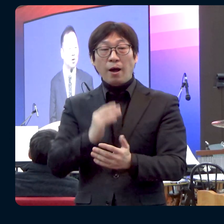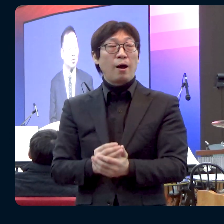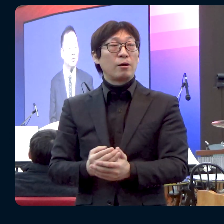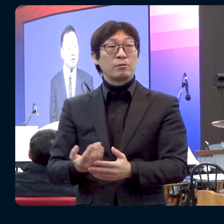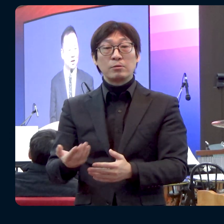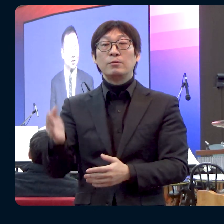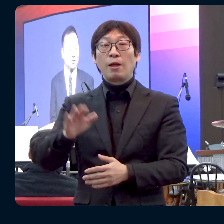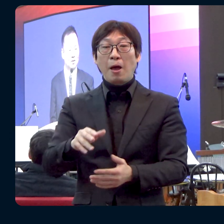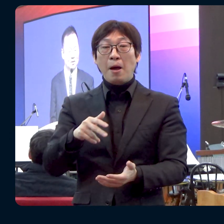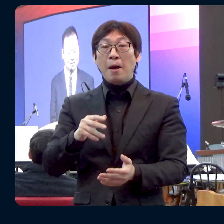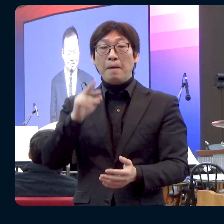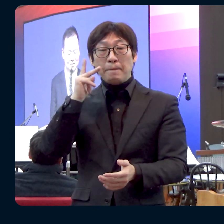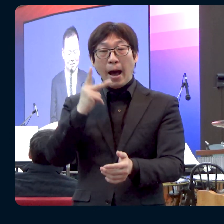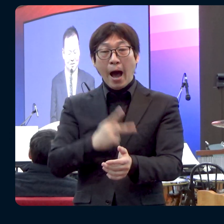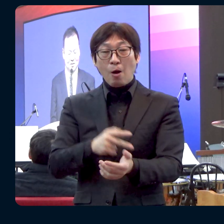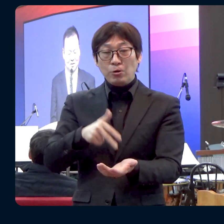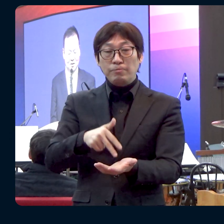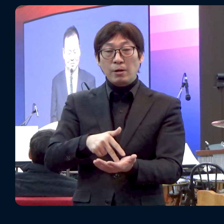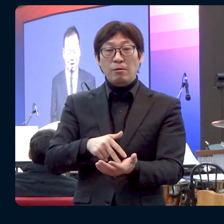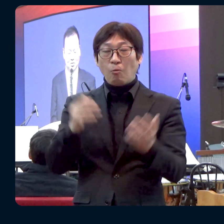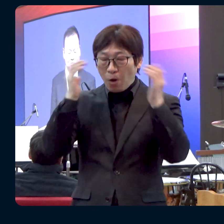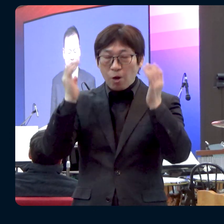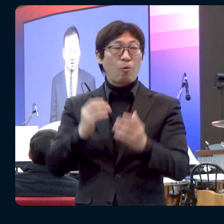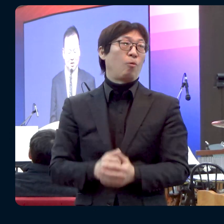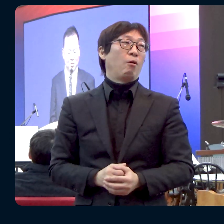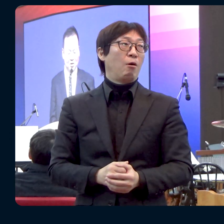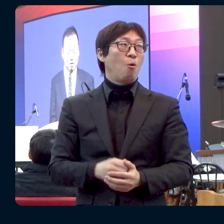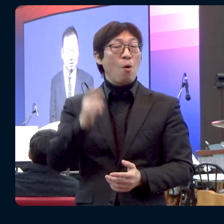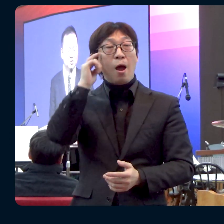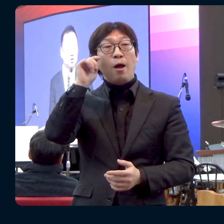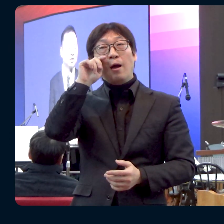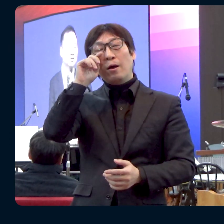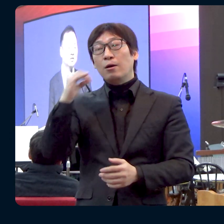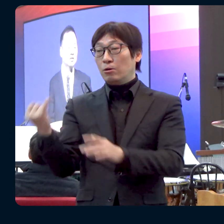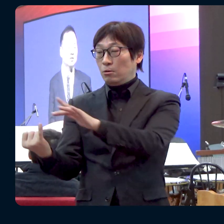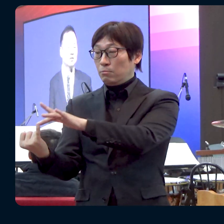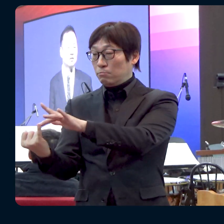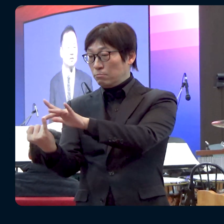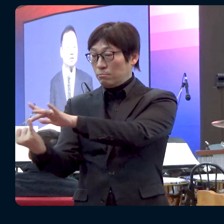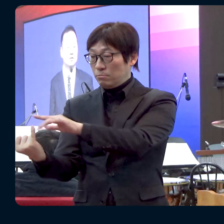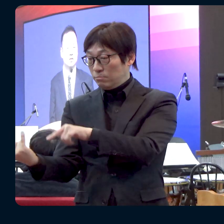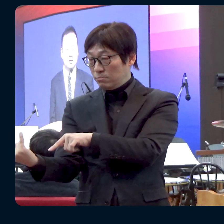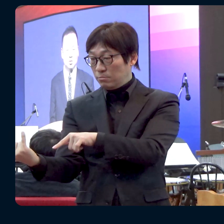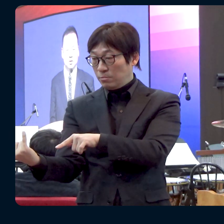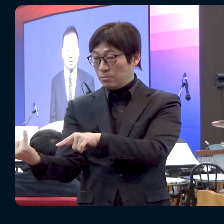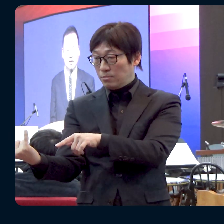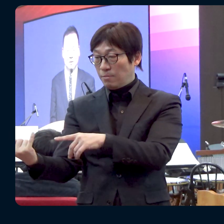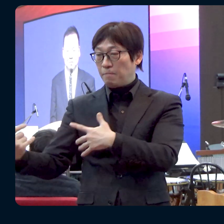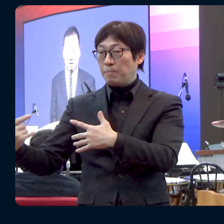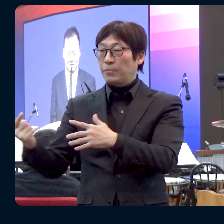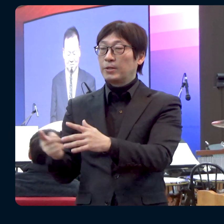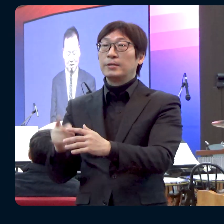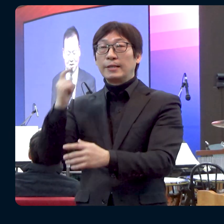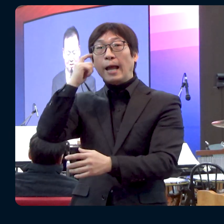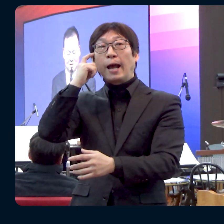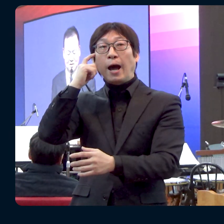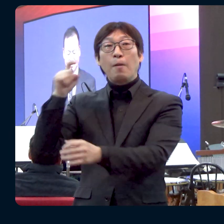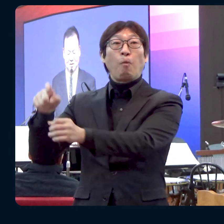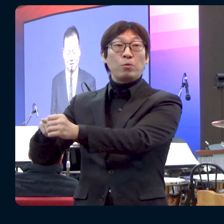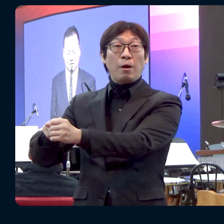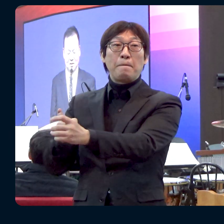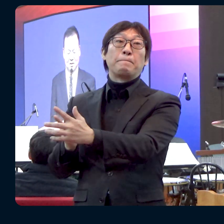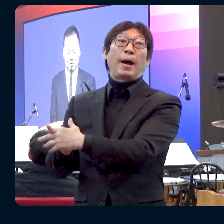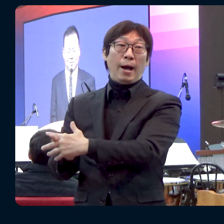왜 그것이 괴로움이 될까요? 바울은 귀신이 왜 그렇게 떠들어대는지 그 의도를